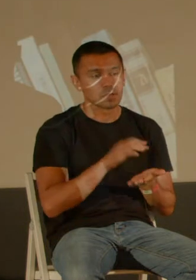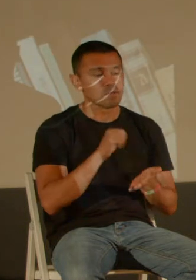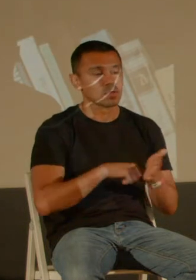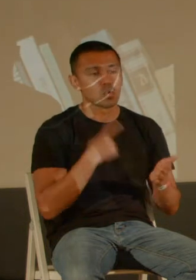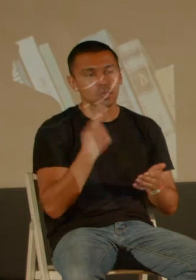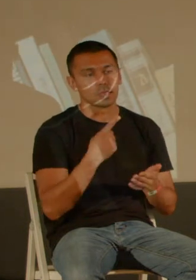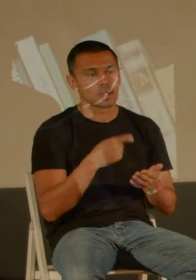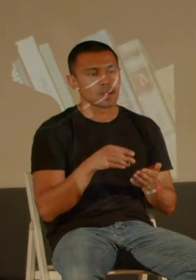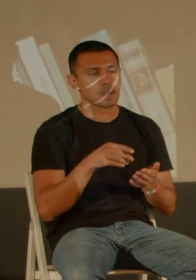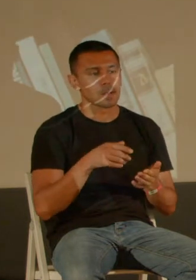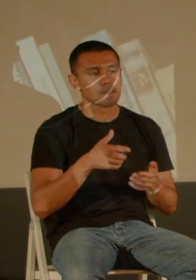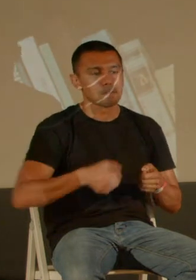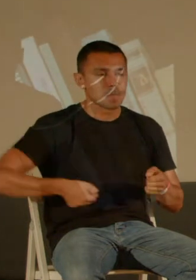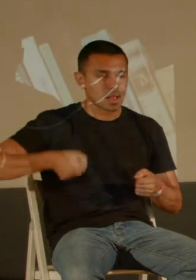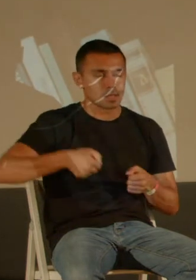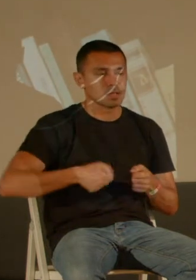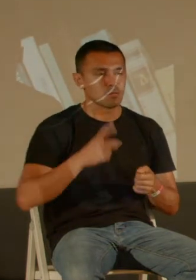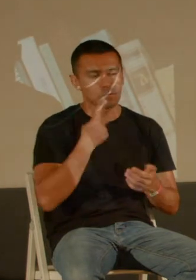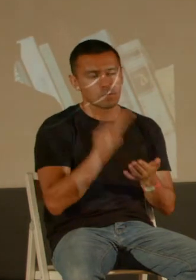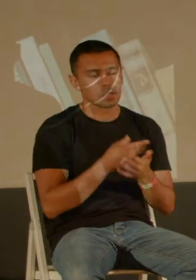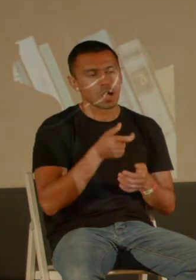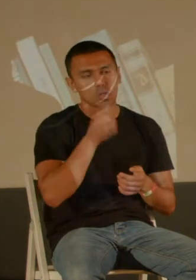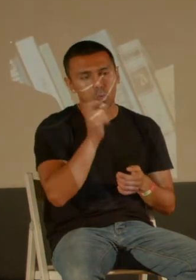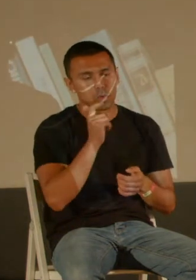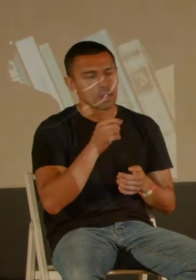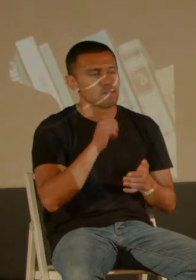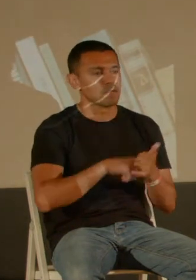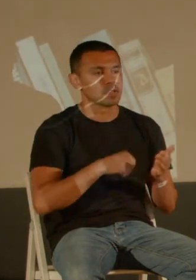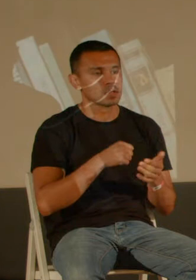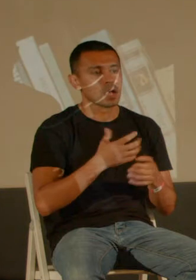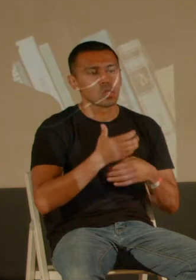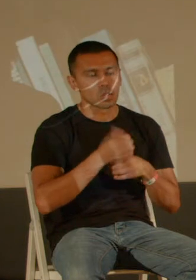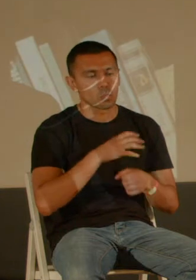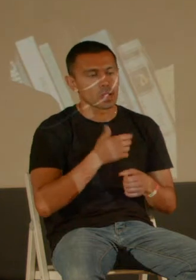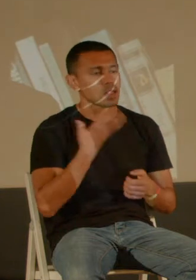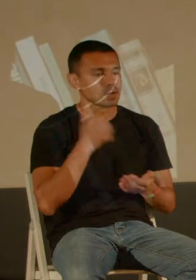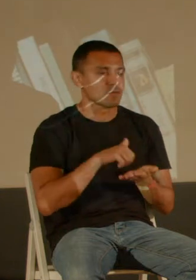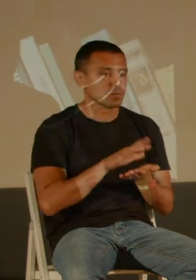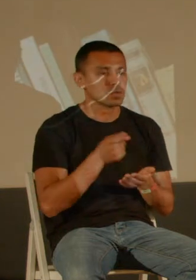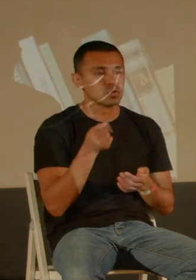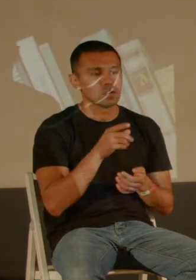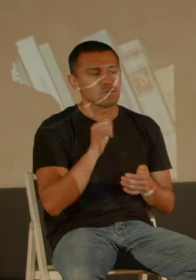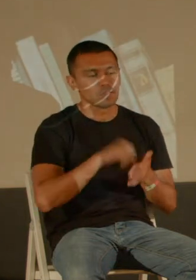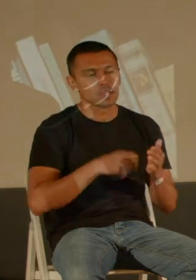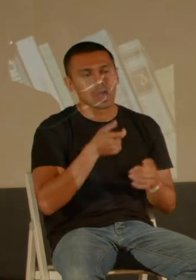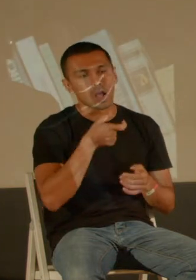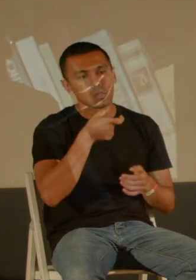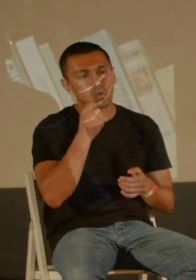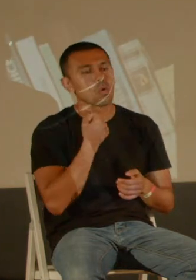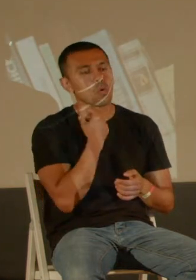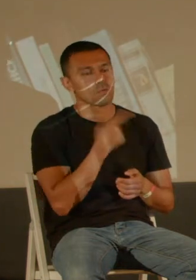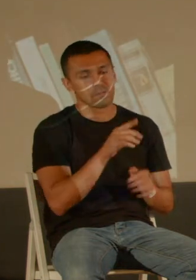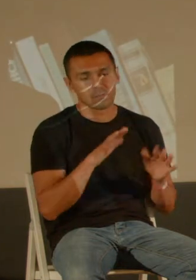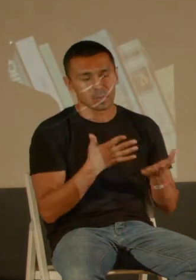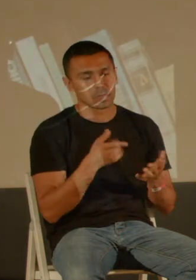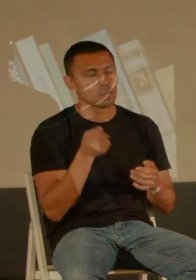від одних милиць і від других милиць у вигляді як алкоголю, і спочатку і від анорексії було легше відмовитися, ніж від алкоголю в її